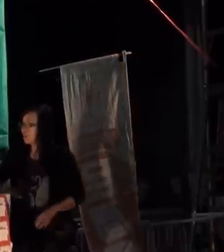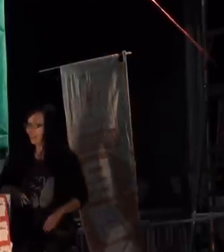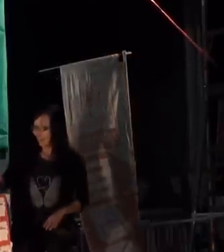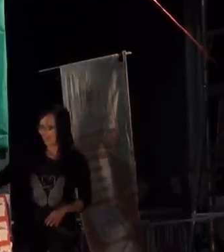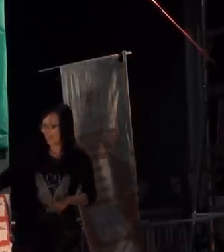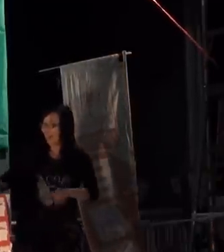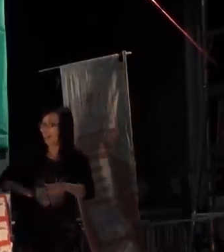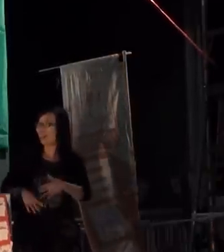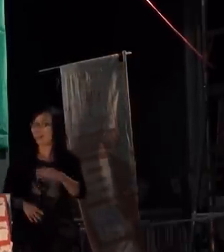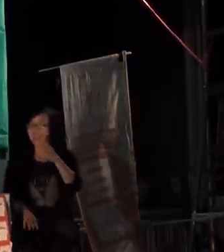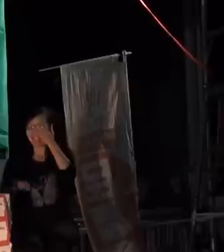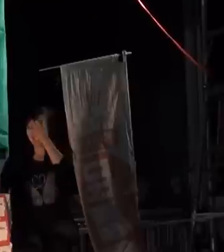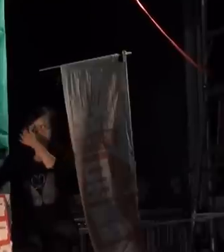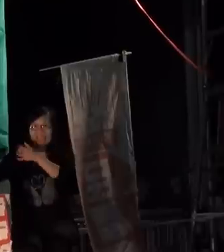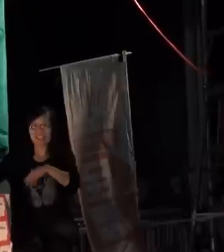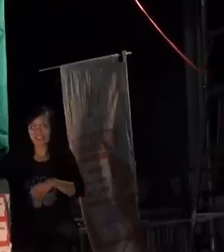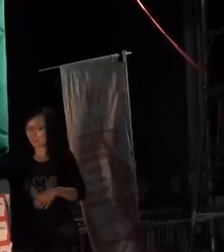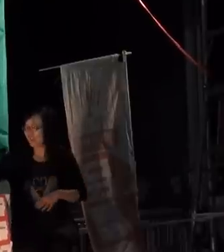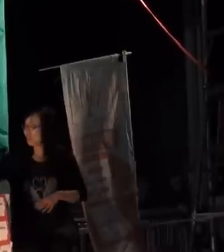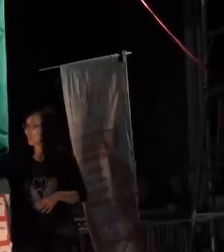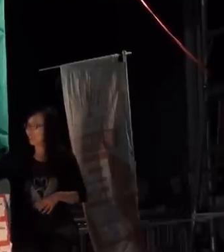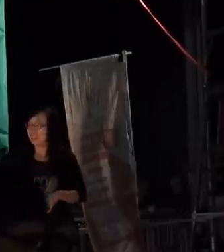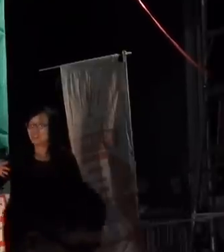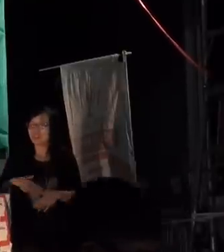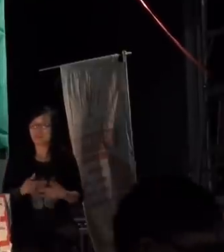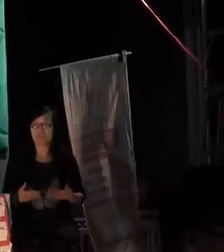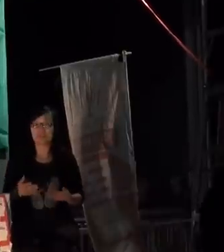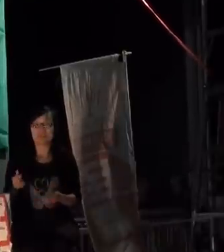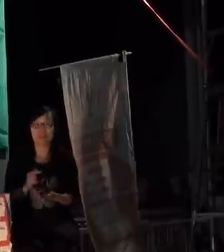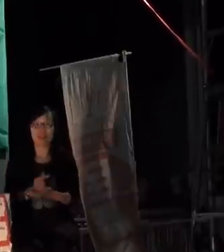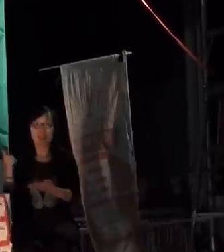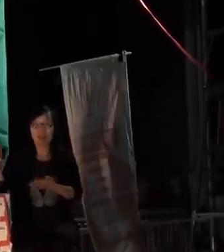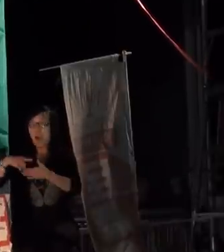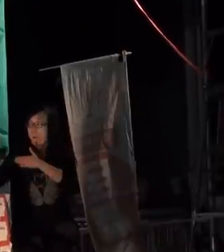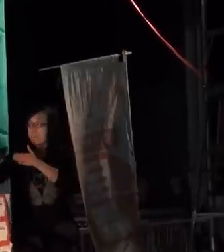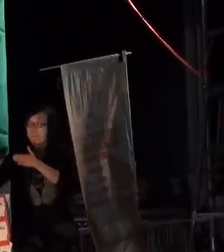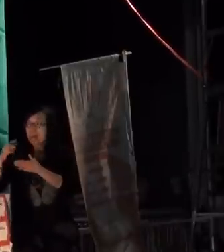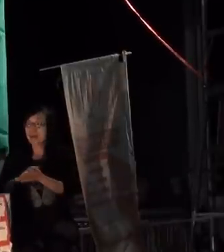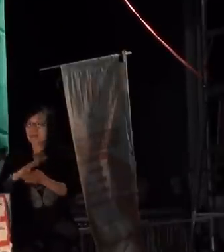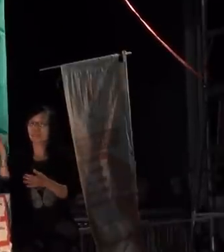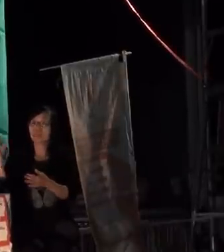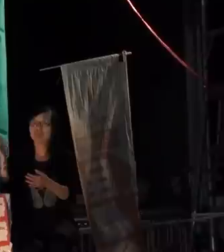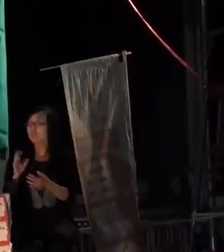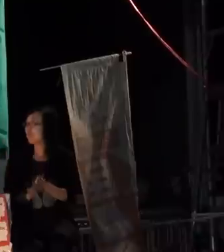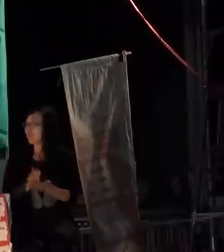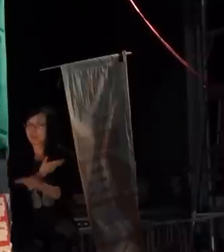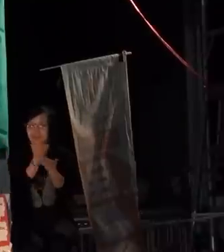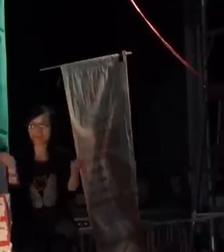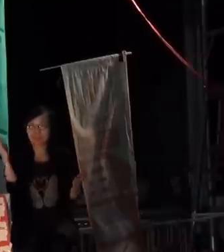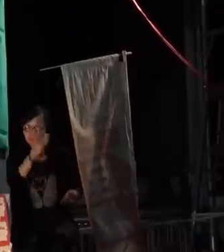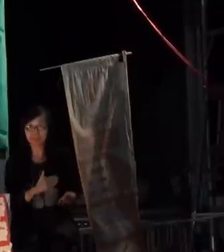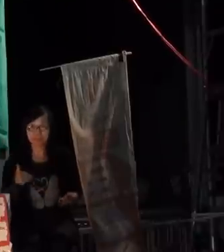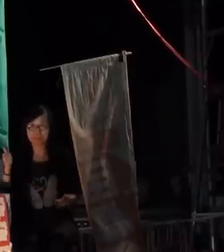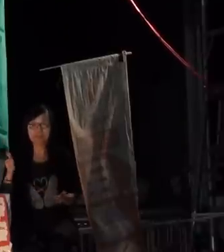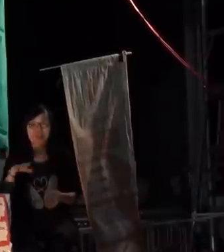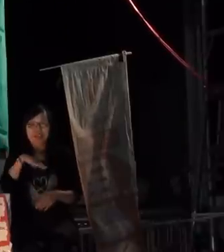啦，今日而家到咗6点钟，我哋嘅向左望嘅节目。咁咧，嚟紧我哋隔篱啦，有我哋嘅 Benson 啦，黄伟哥。 大家好， 系